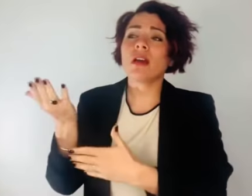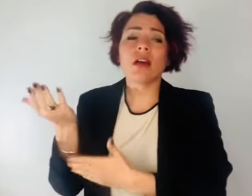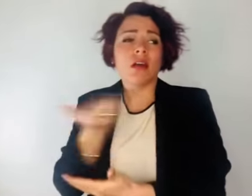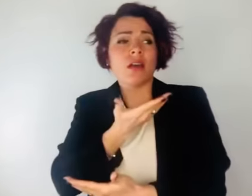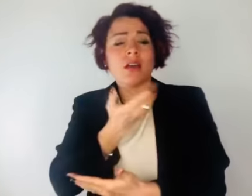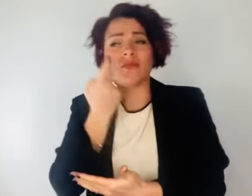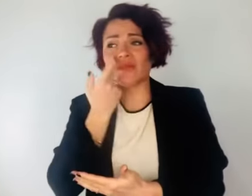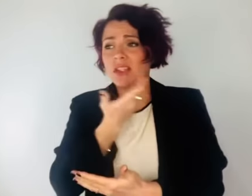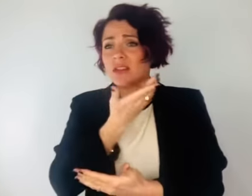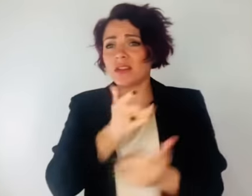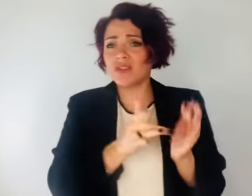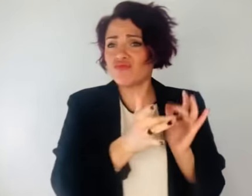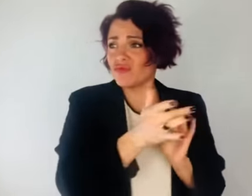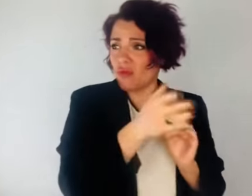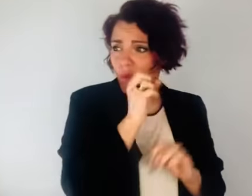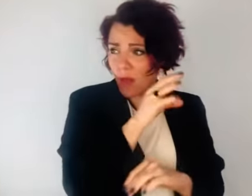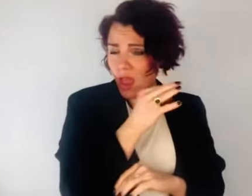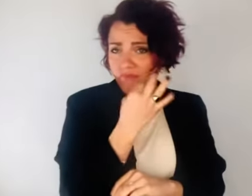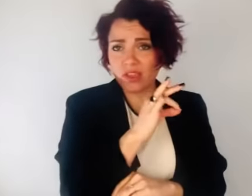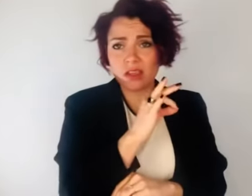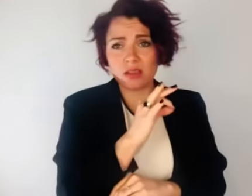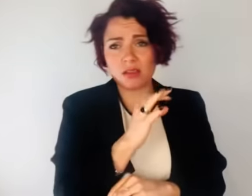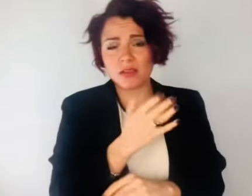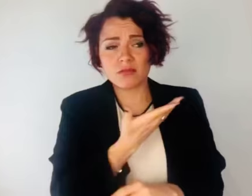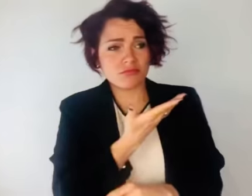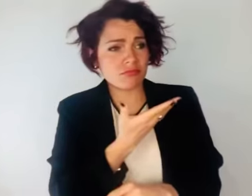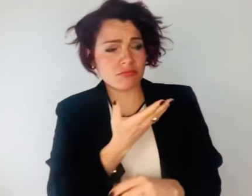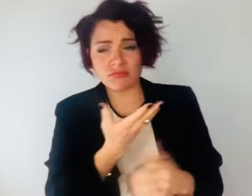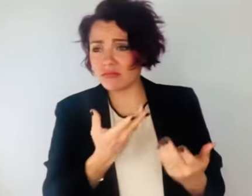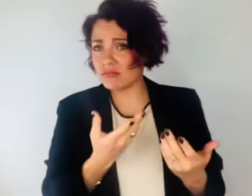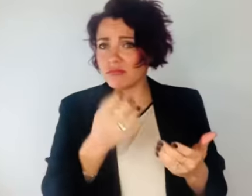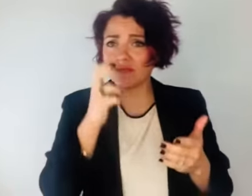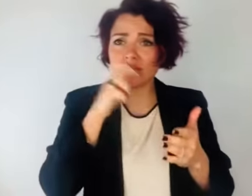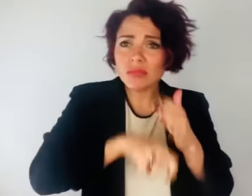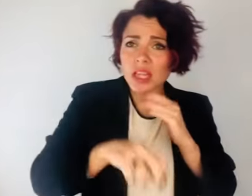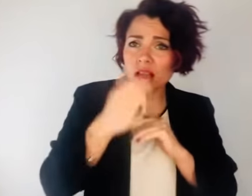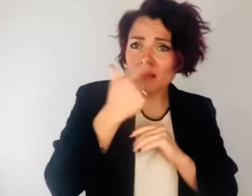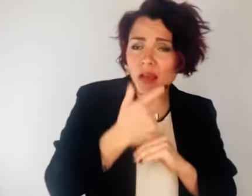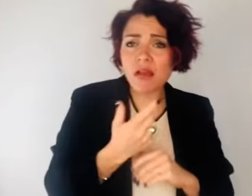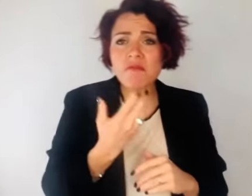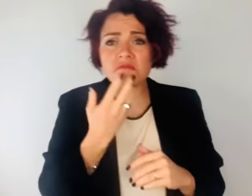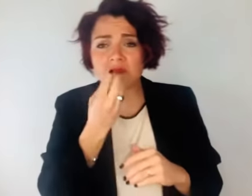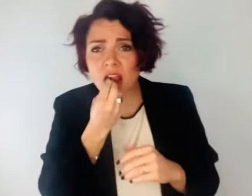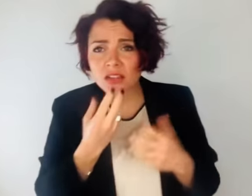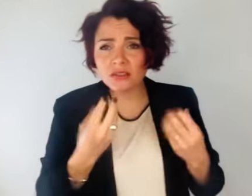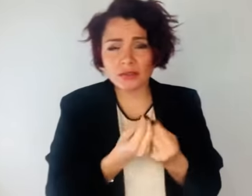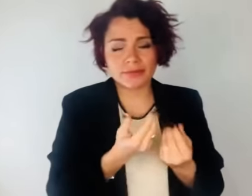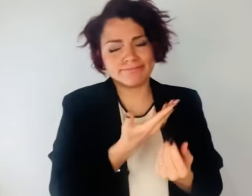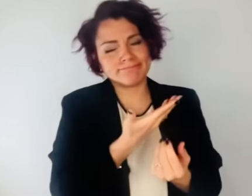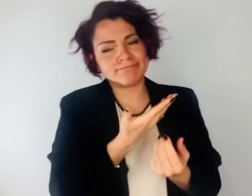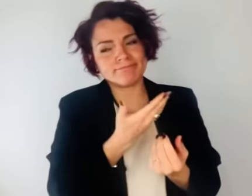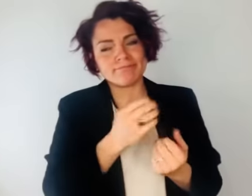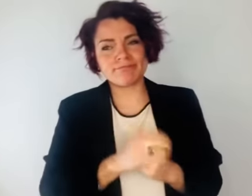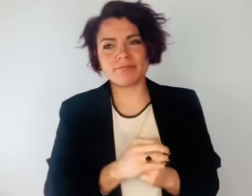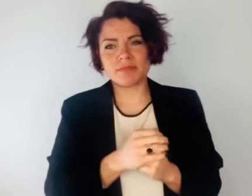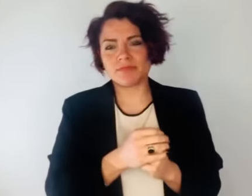dicono vedete gesù non è un maestro spirituale serio guardate cosa fa mangia con i peccatori